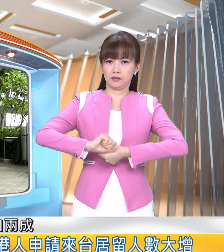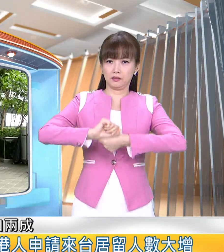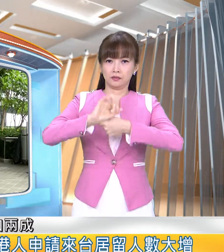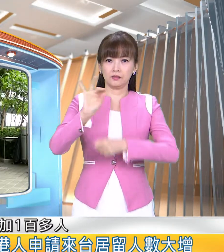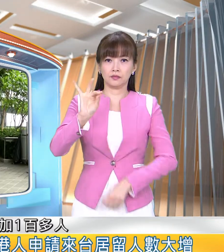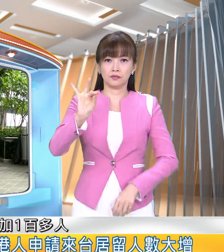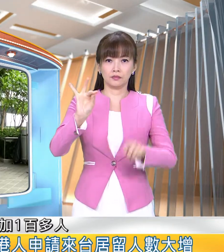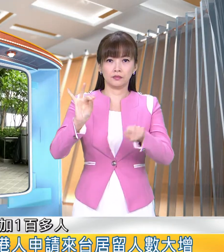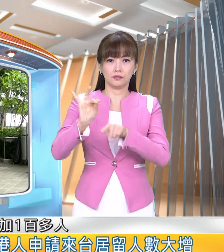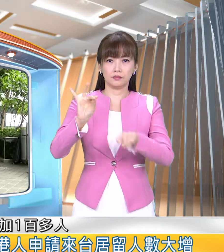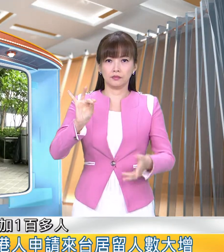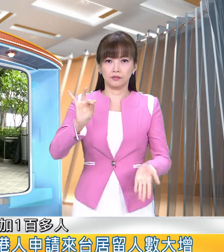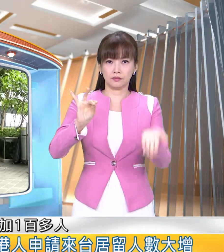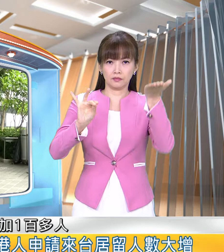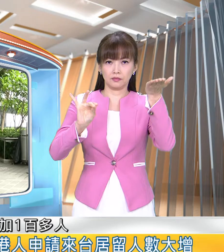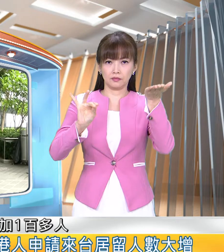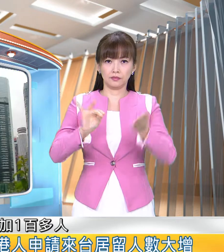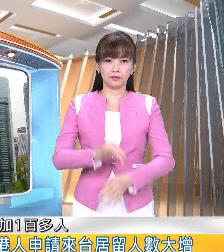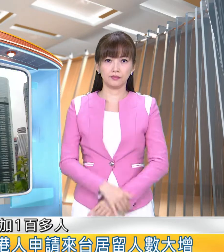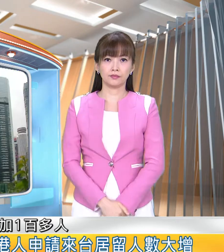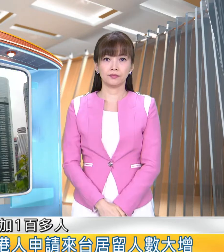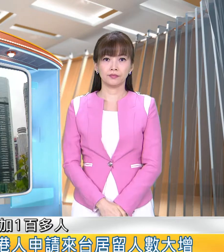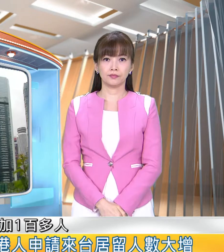七月份就增加了100多人。